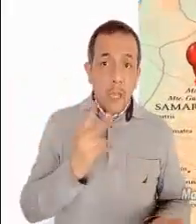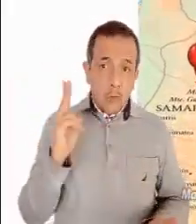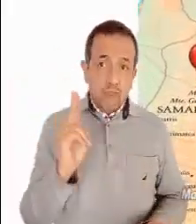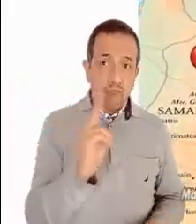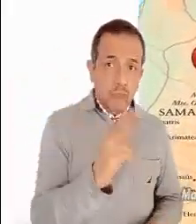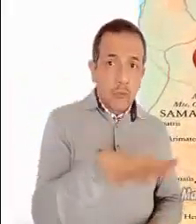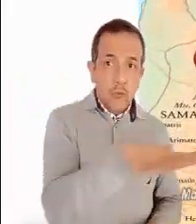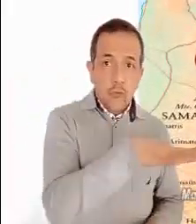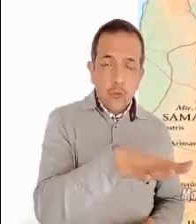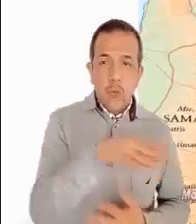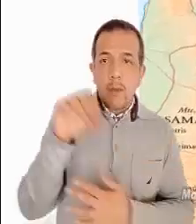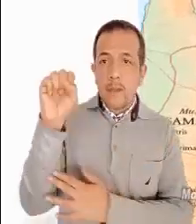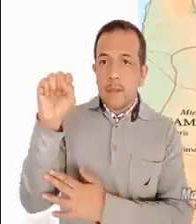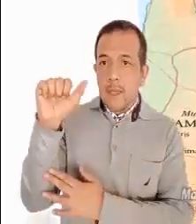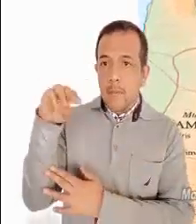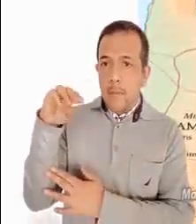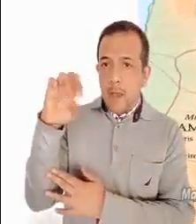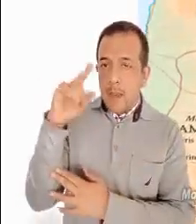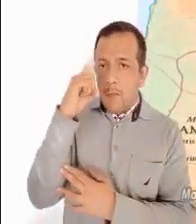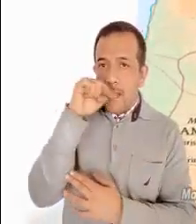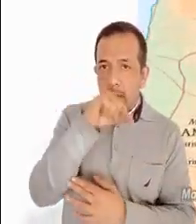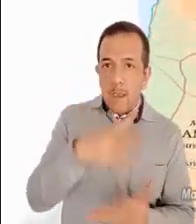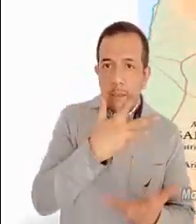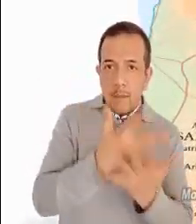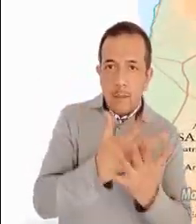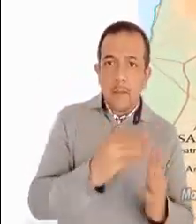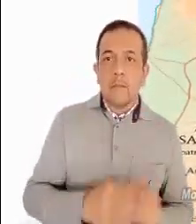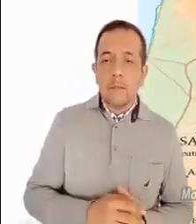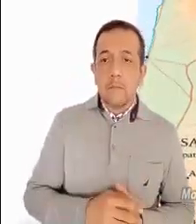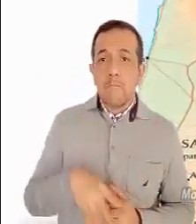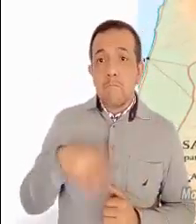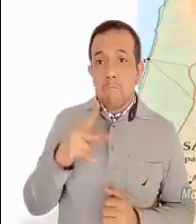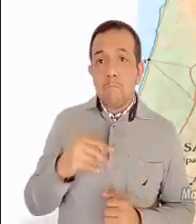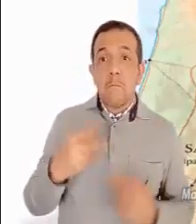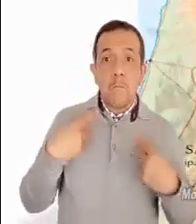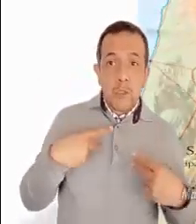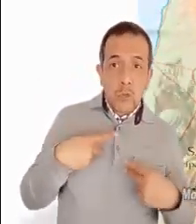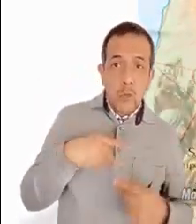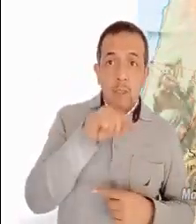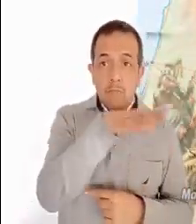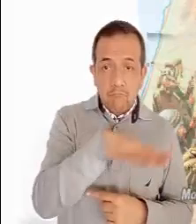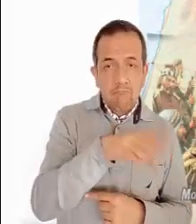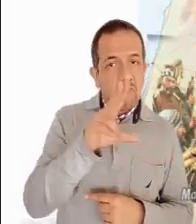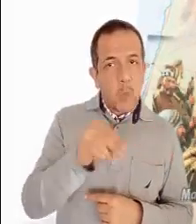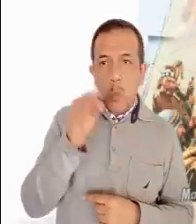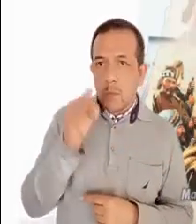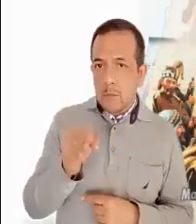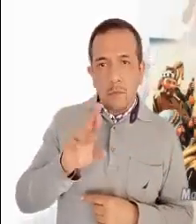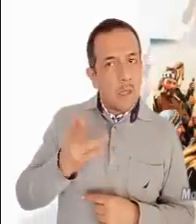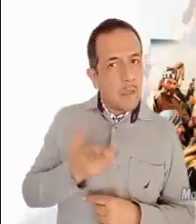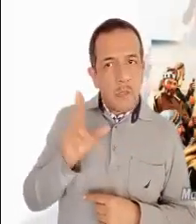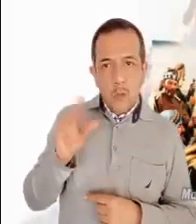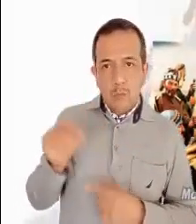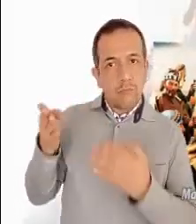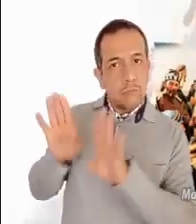aldea de Samaria para conseguir el alojamiento. Pero los samaritanos no quisieron recibirlo, porque